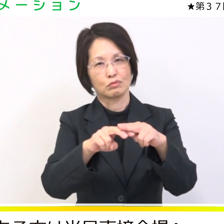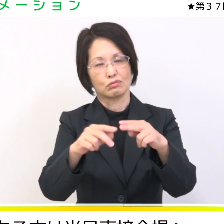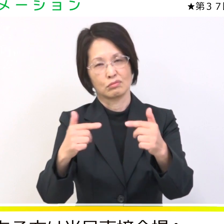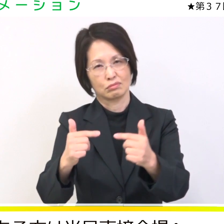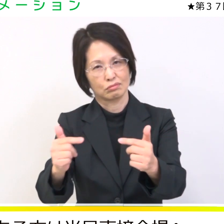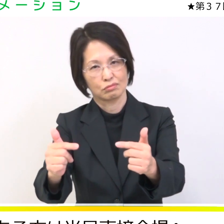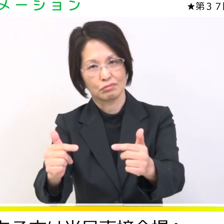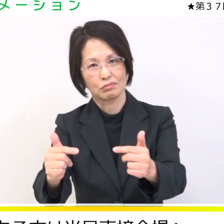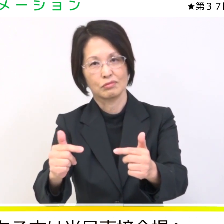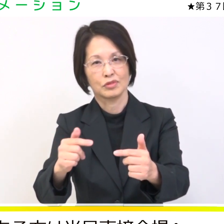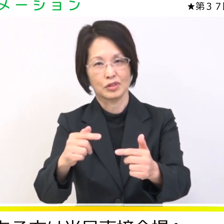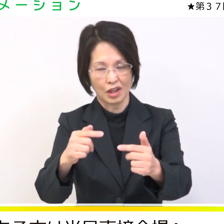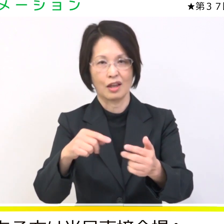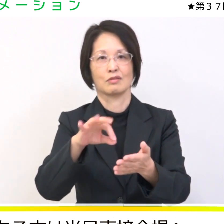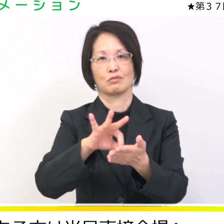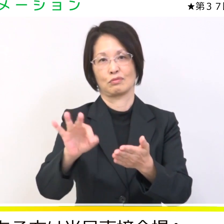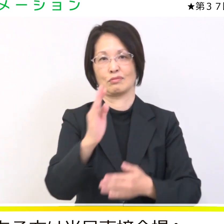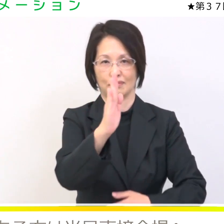ご利用ください